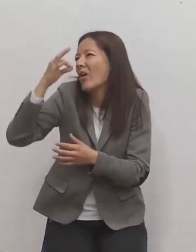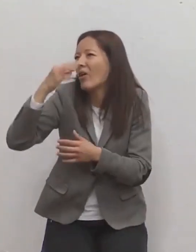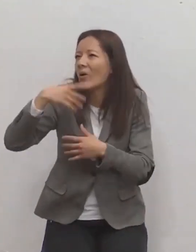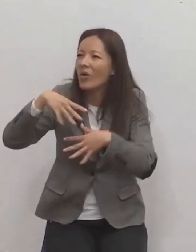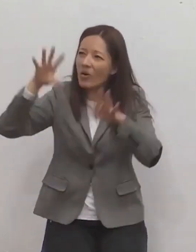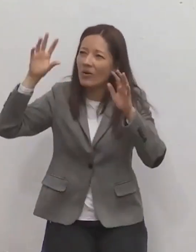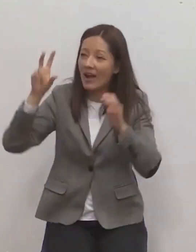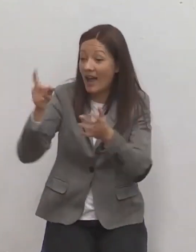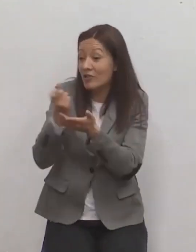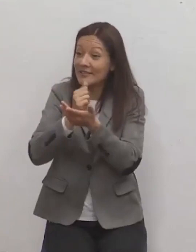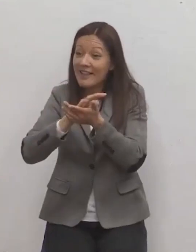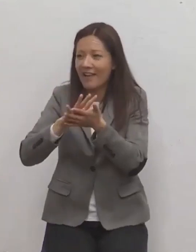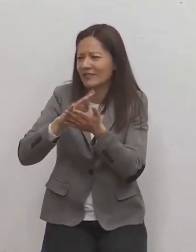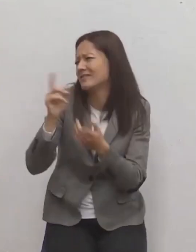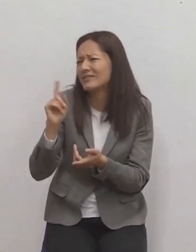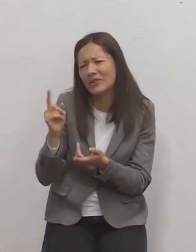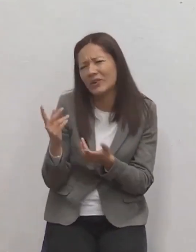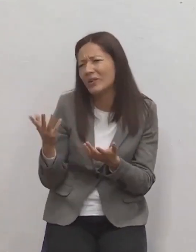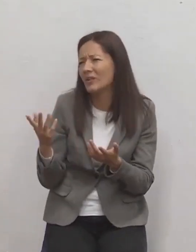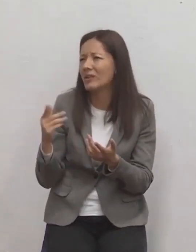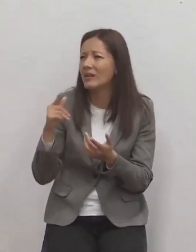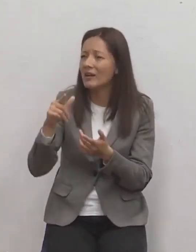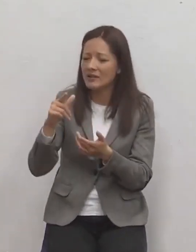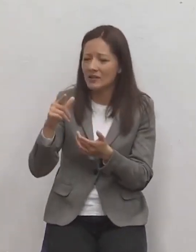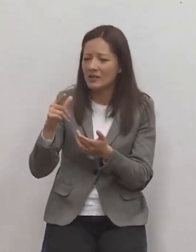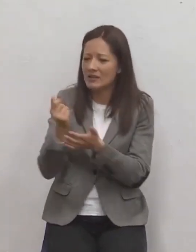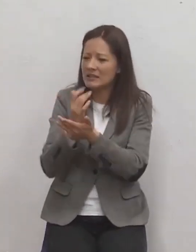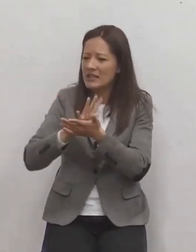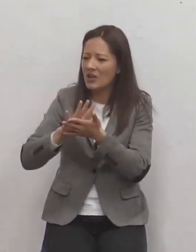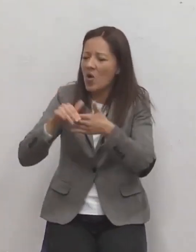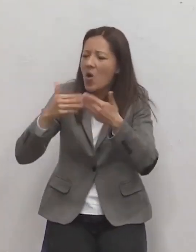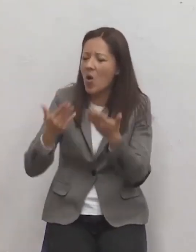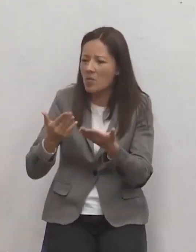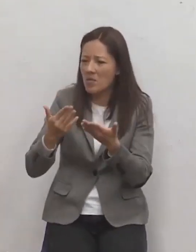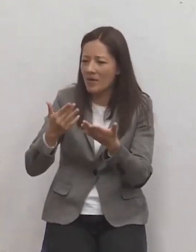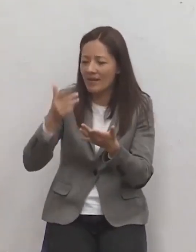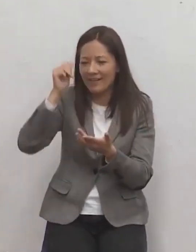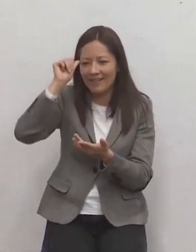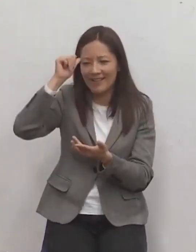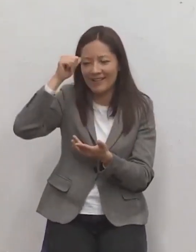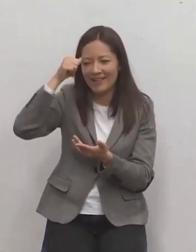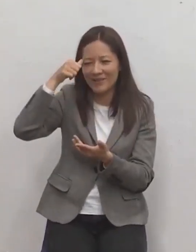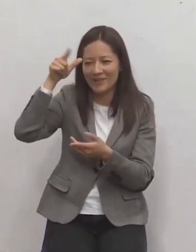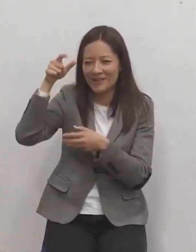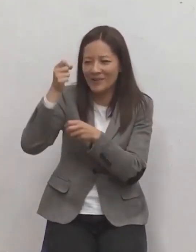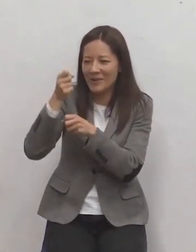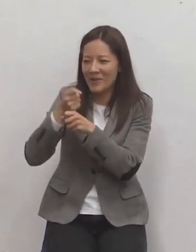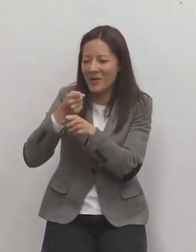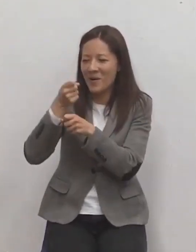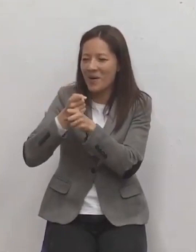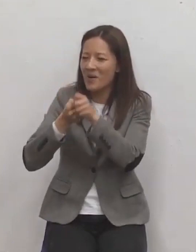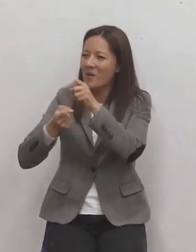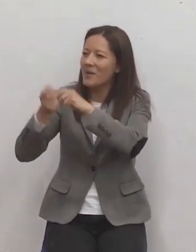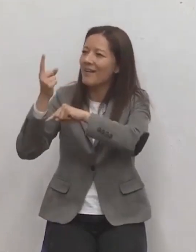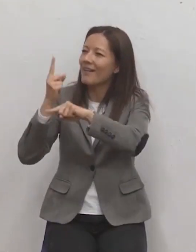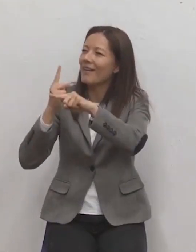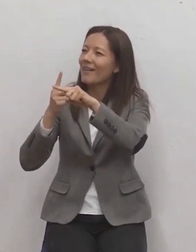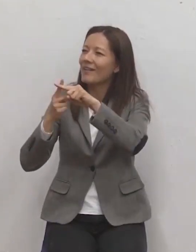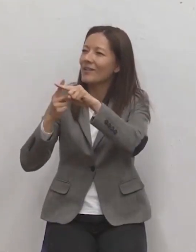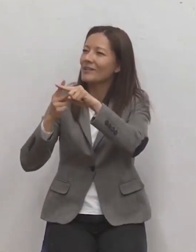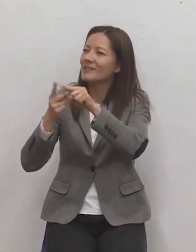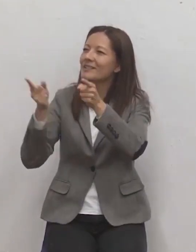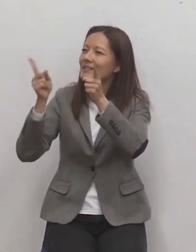hace santo, Señor. Lo que lo hace santo es recordar la obra que hiciste por nosotros y por nuestros